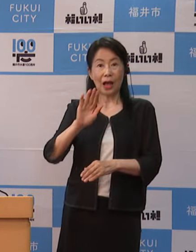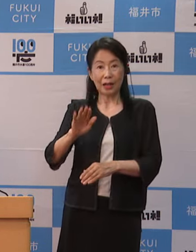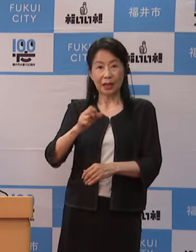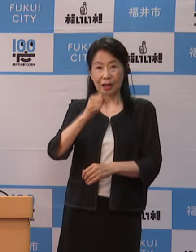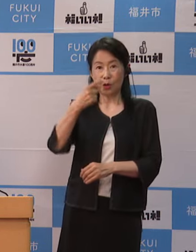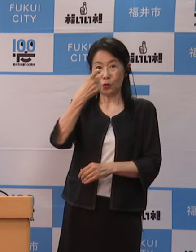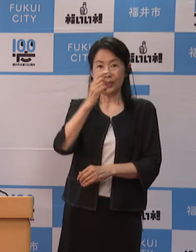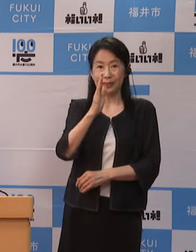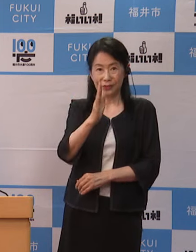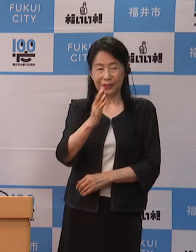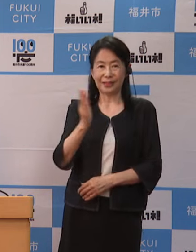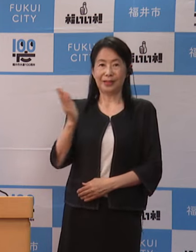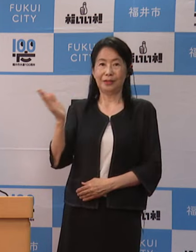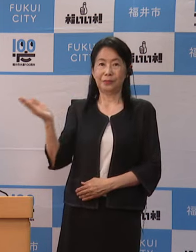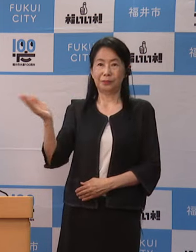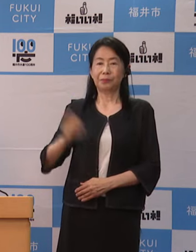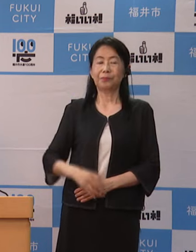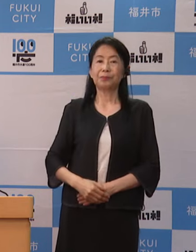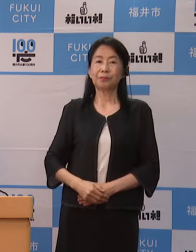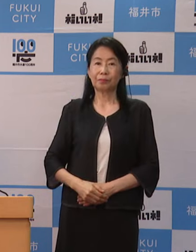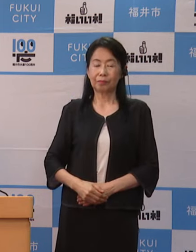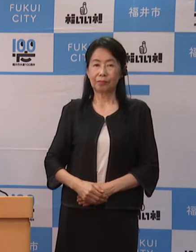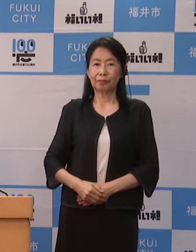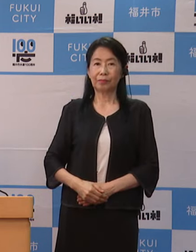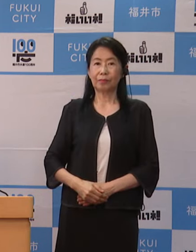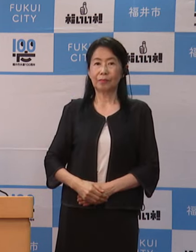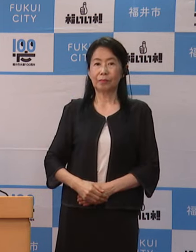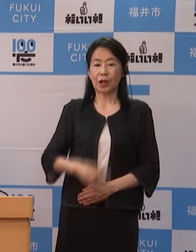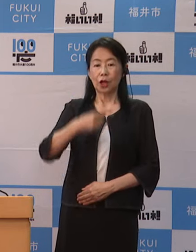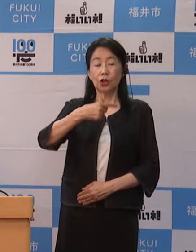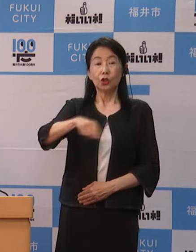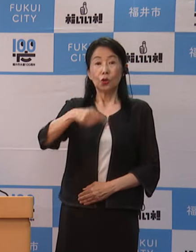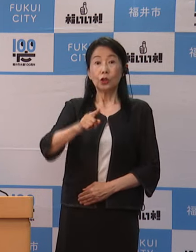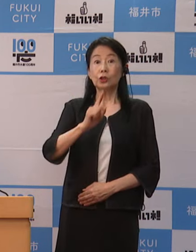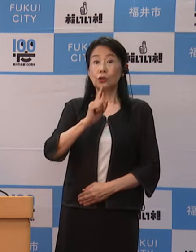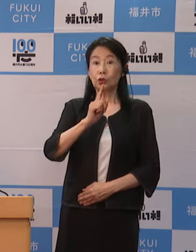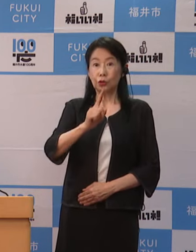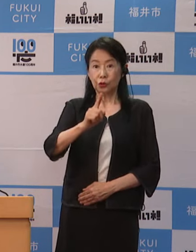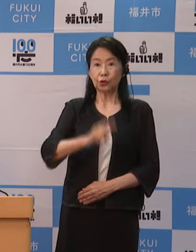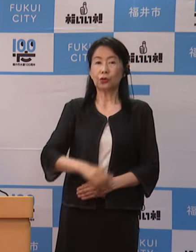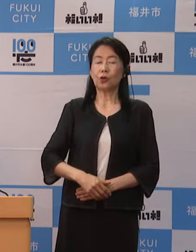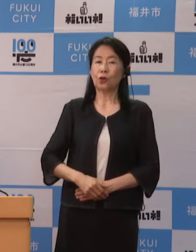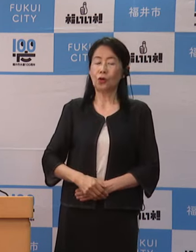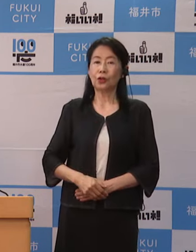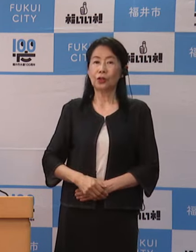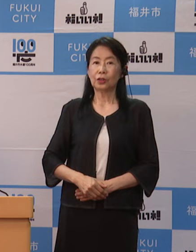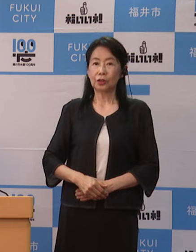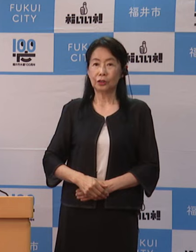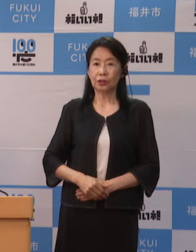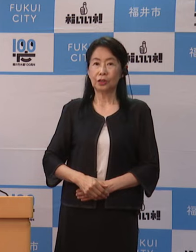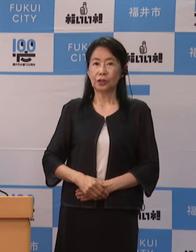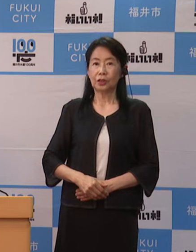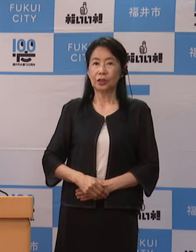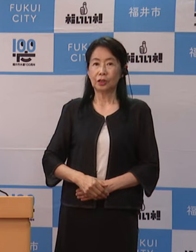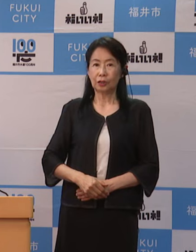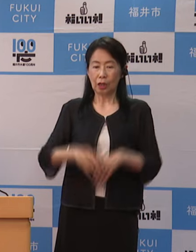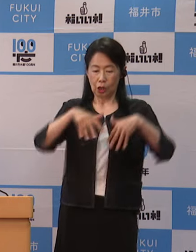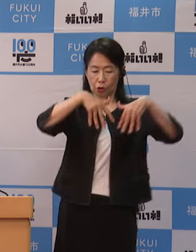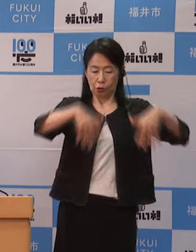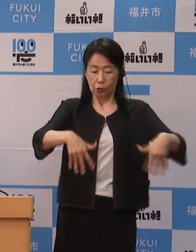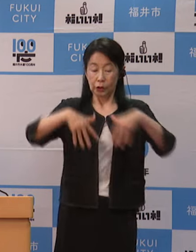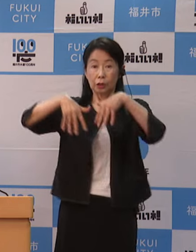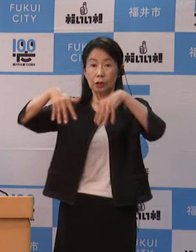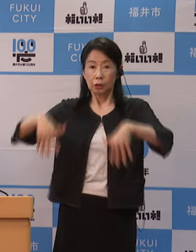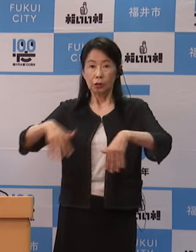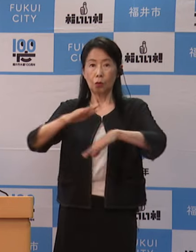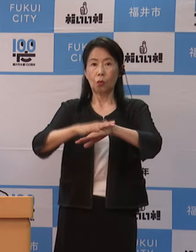てください。 教育でいくとかなりですね、教育の中身というかこの構成がかなり違っておりまして